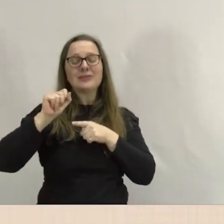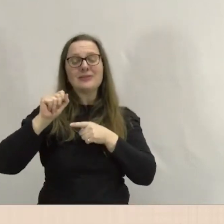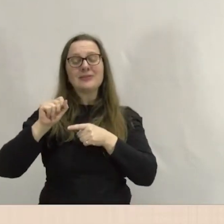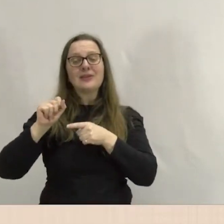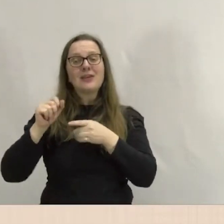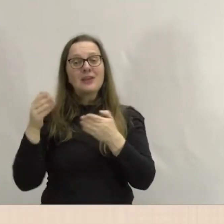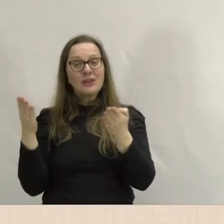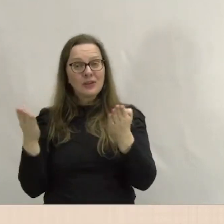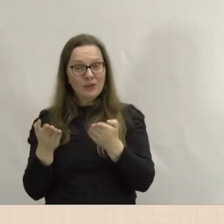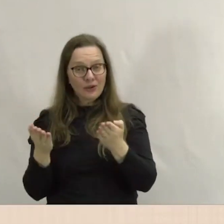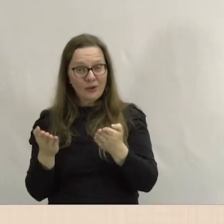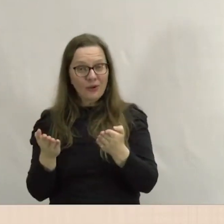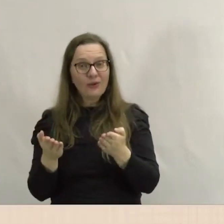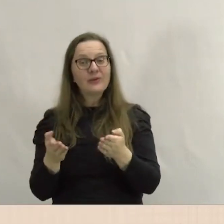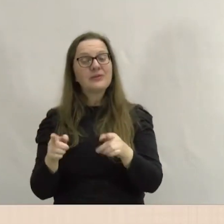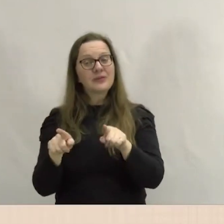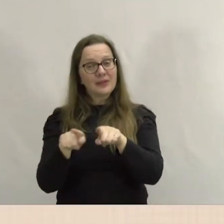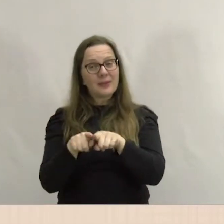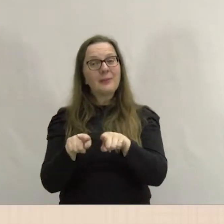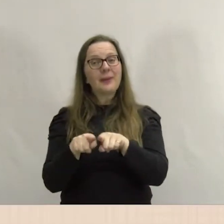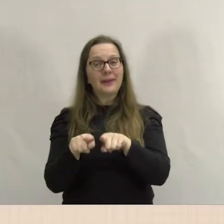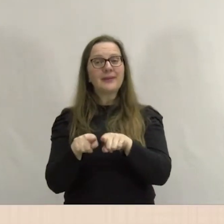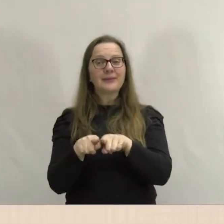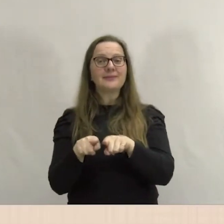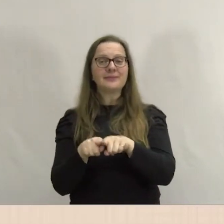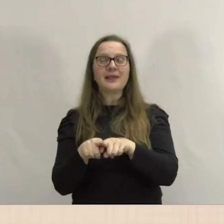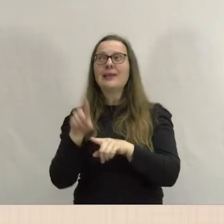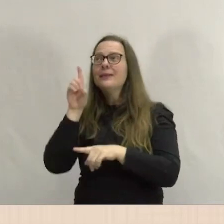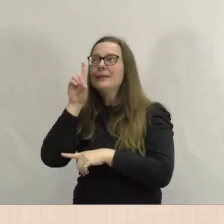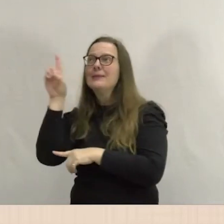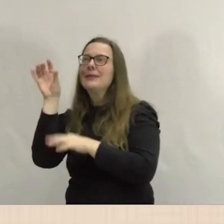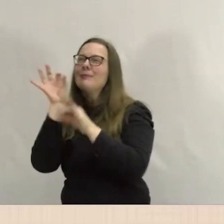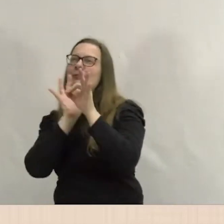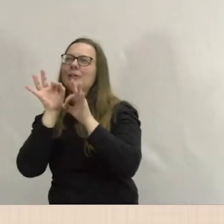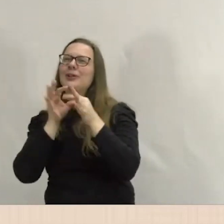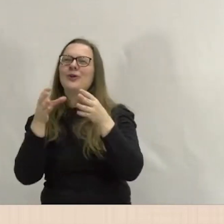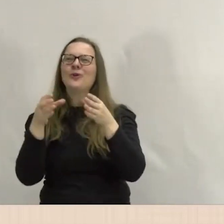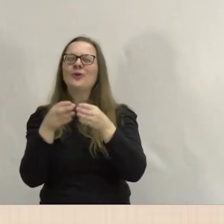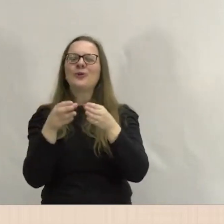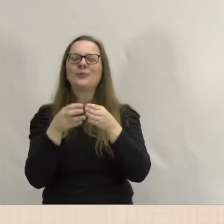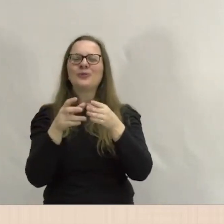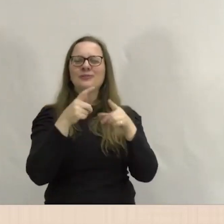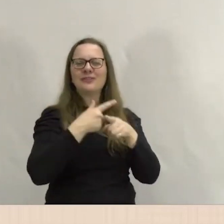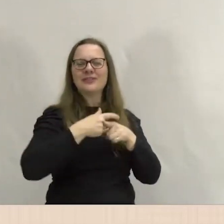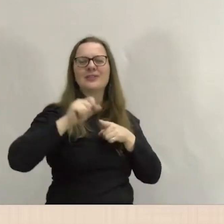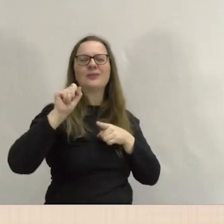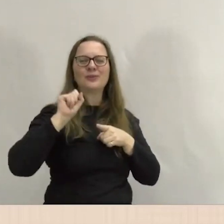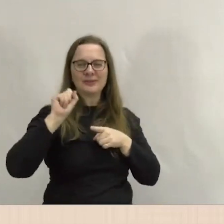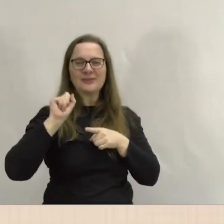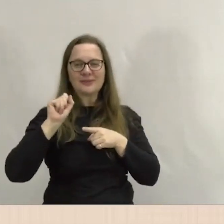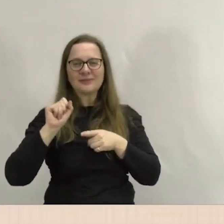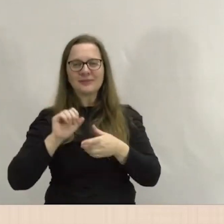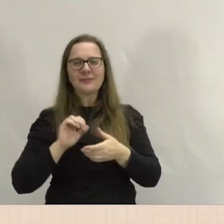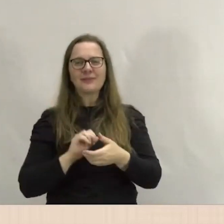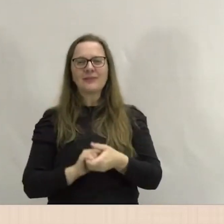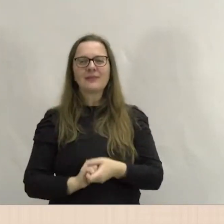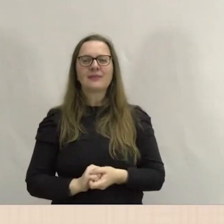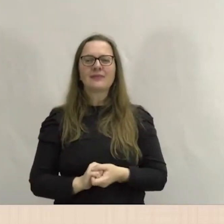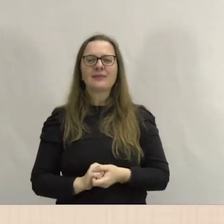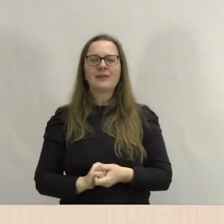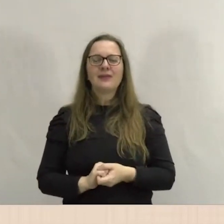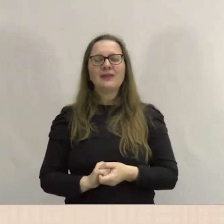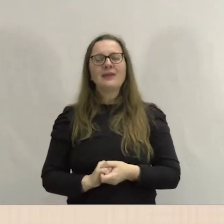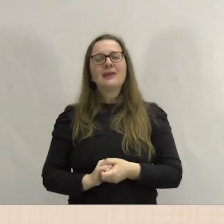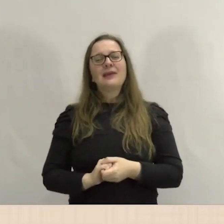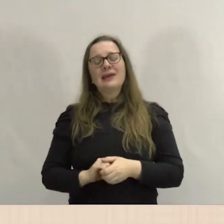E a igreja em Sardes foi uma reação para restaurar a igreja, mas ainda carregou muitos erros e vícios